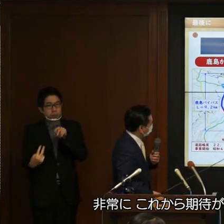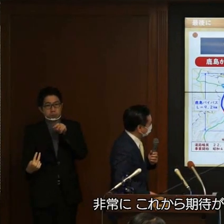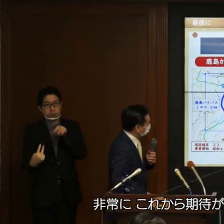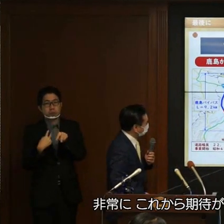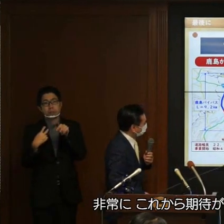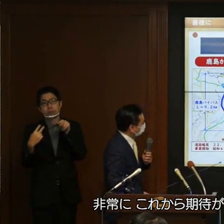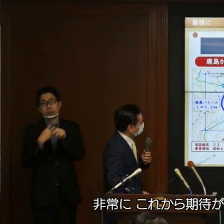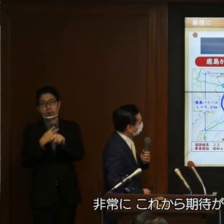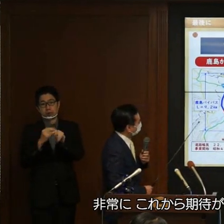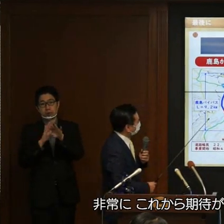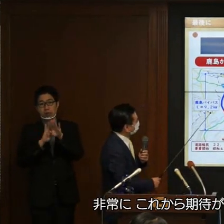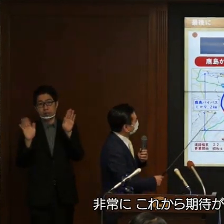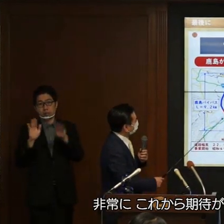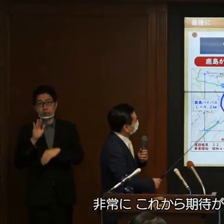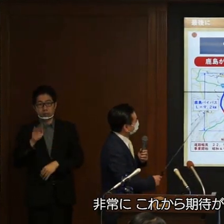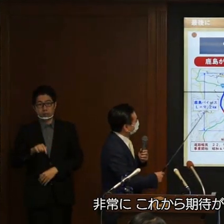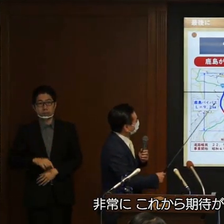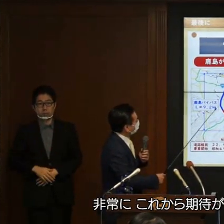で、非常に